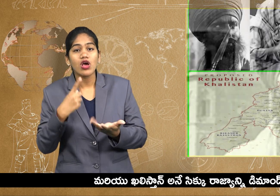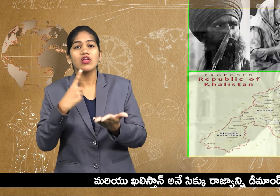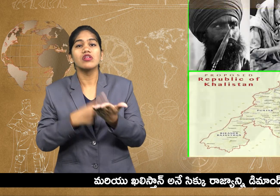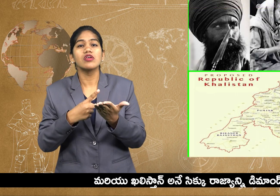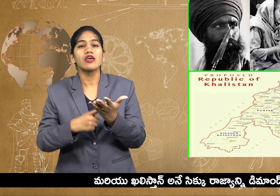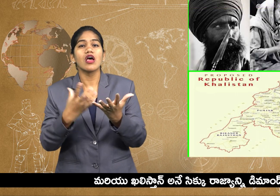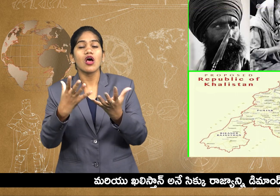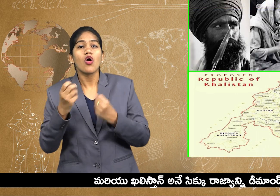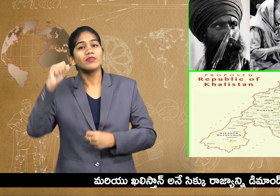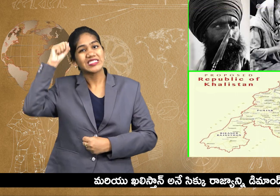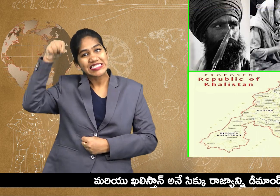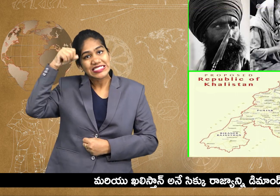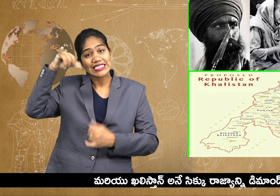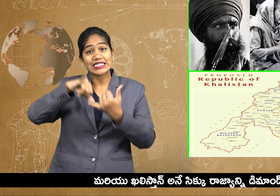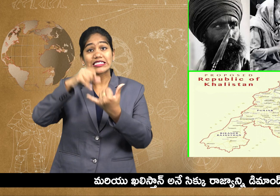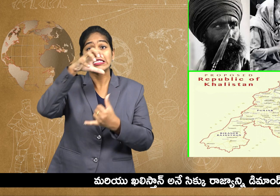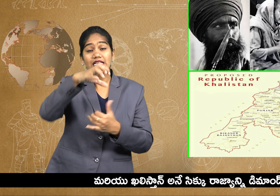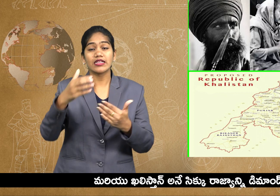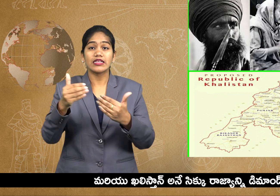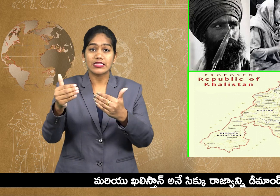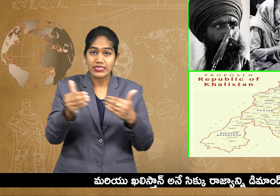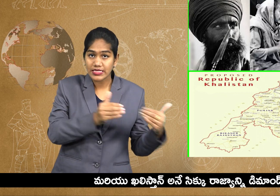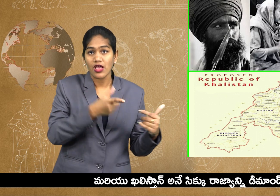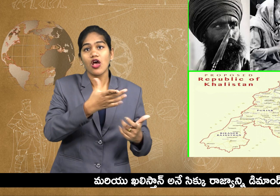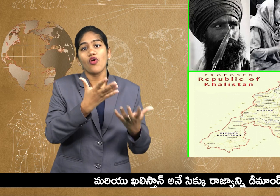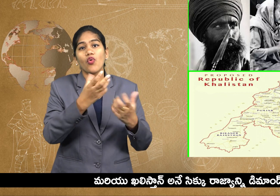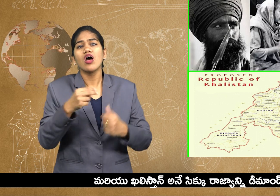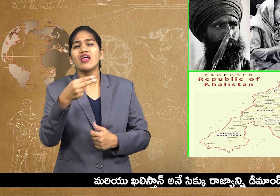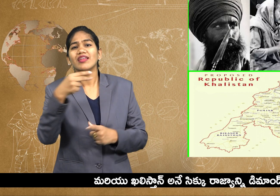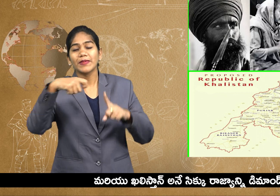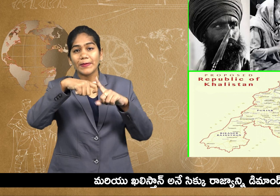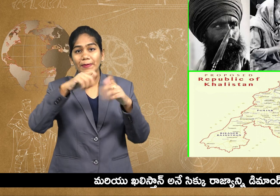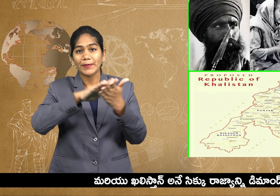మరియు ఖలిస్తాన్ అనే సిక్కు రాజ్యాన్ని డిమాండ్ చేశాడు.